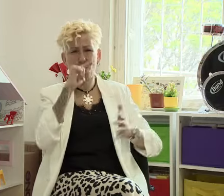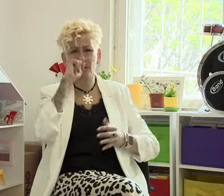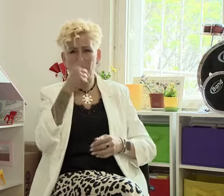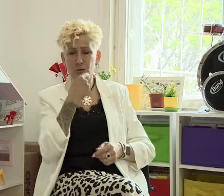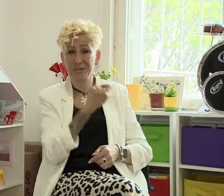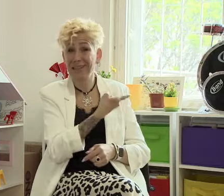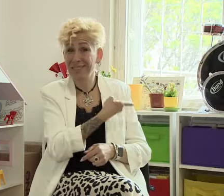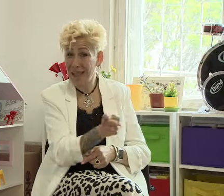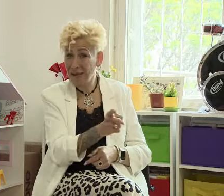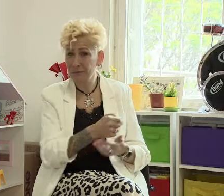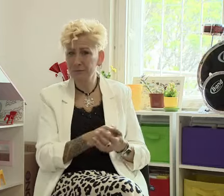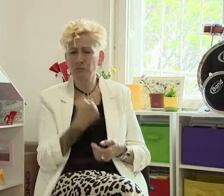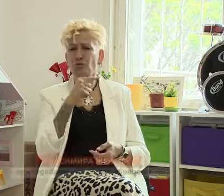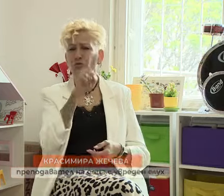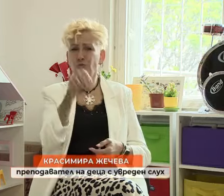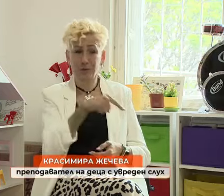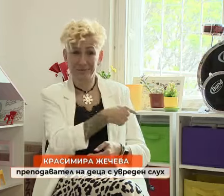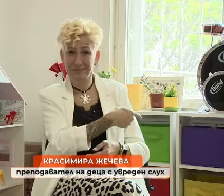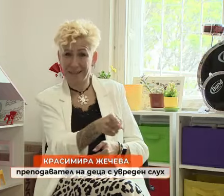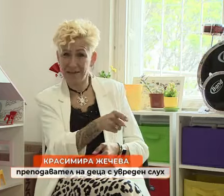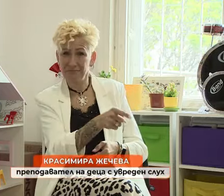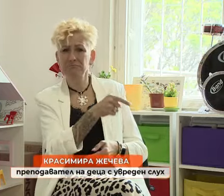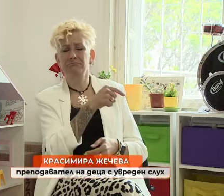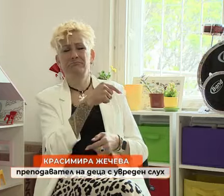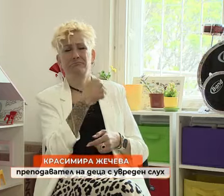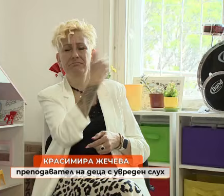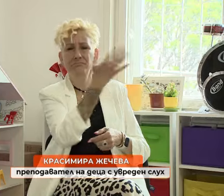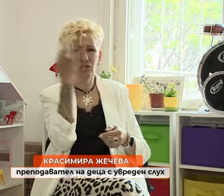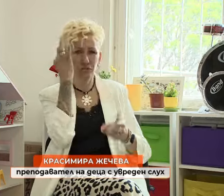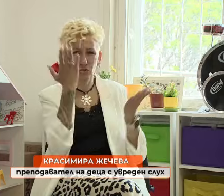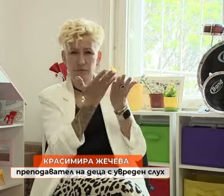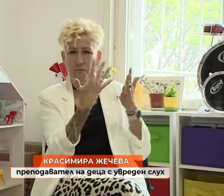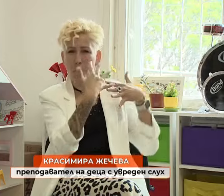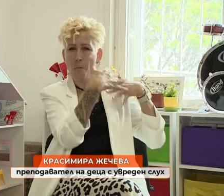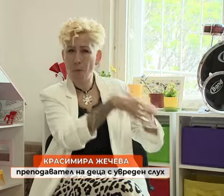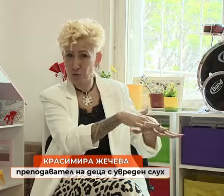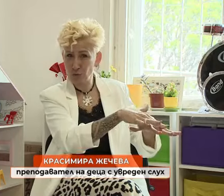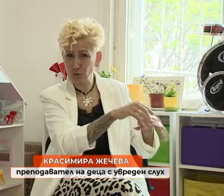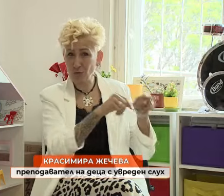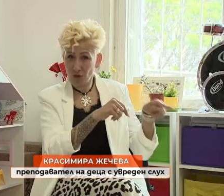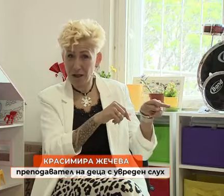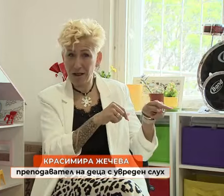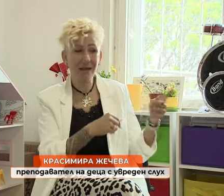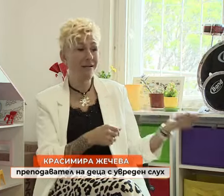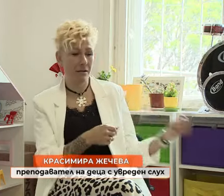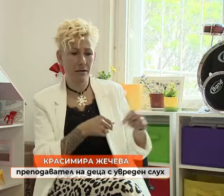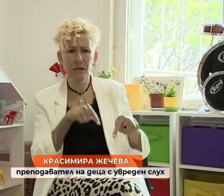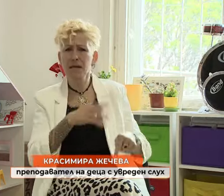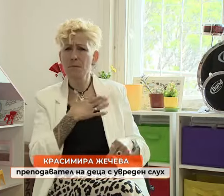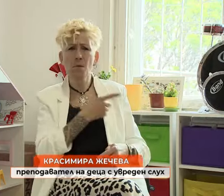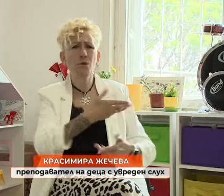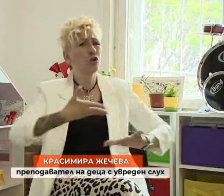тях. Защо е важно ли? Защото когато глухите деца са интегрирани в масово училище, се нуждаят от жестовият език